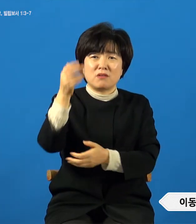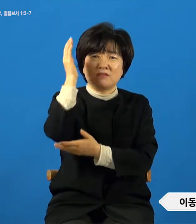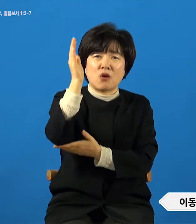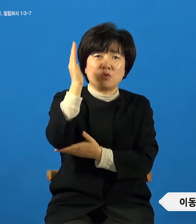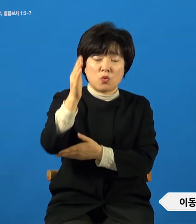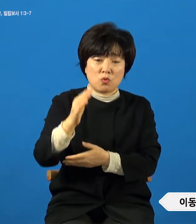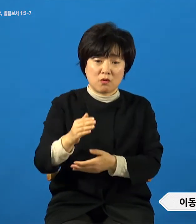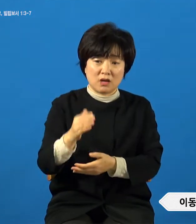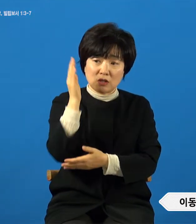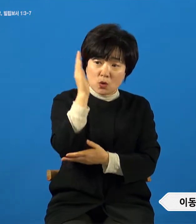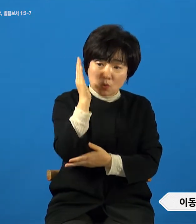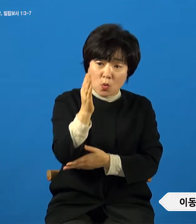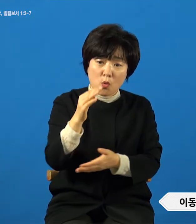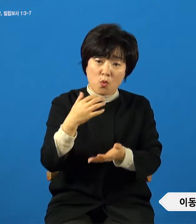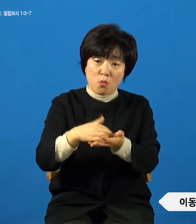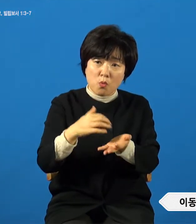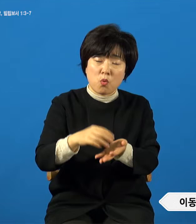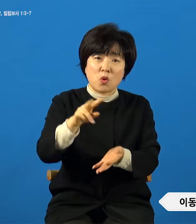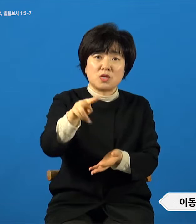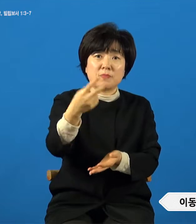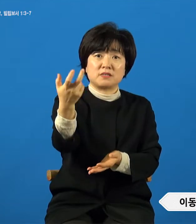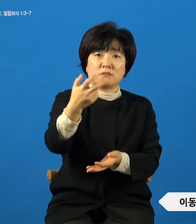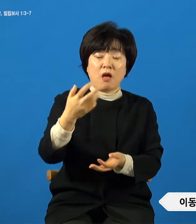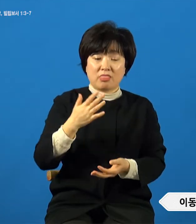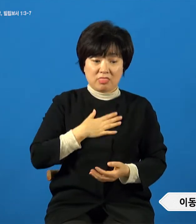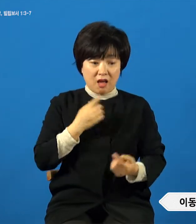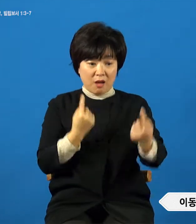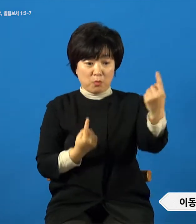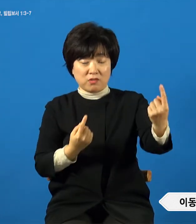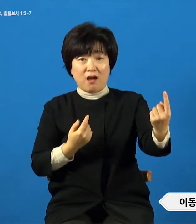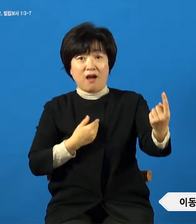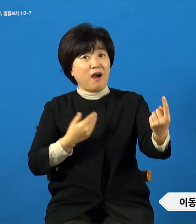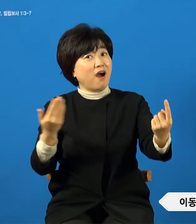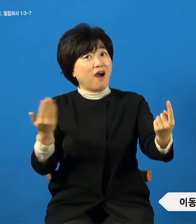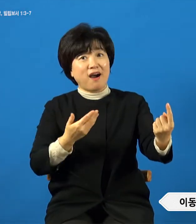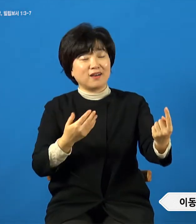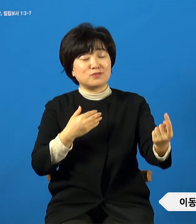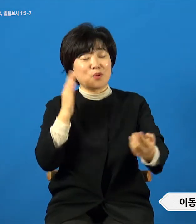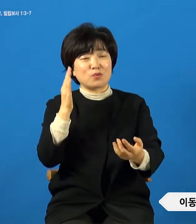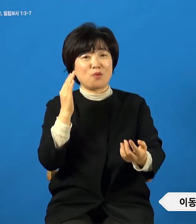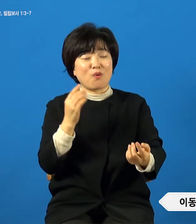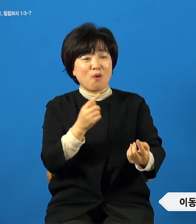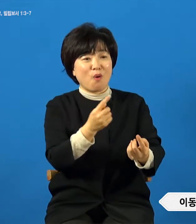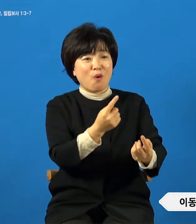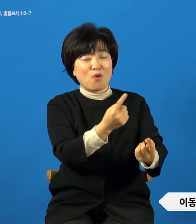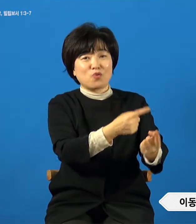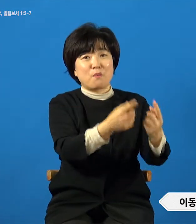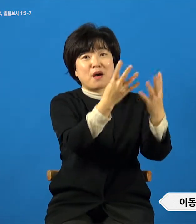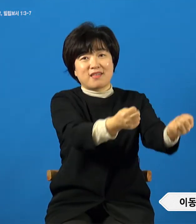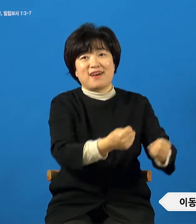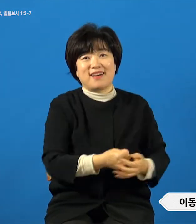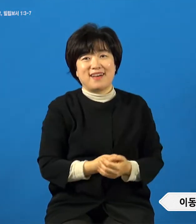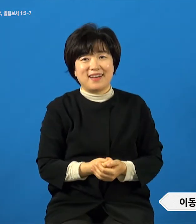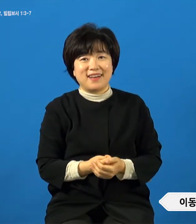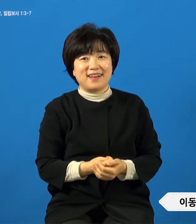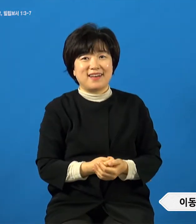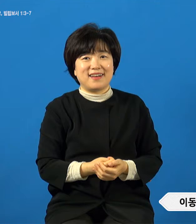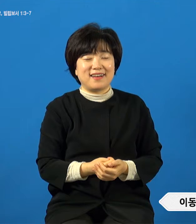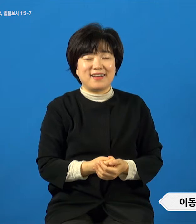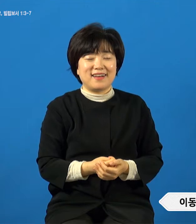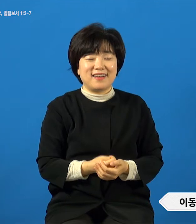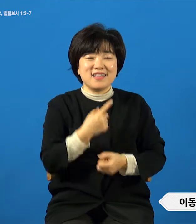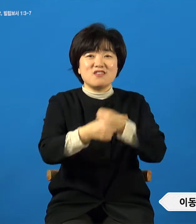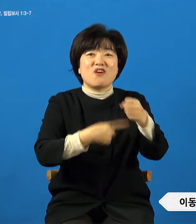해에 270번의 설교. 저보다 더 많이 하는 것 같아요. 저도 설교 많이 하는 사람입니다. 270번의 설교. 그는